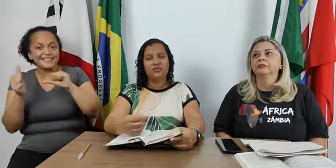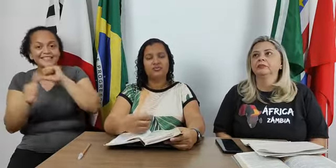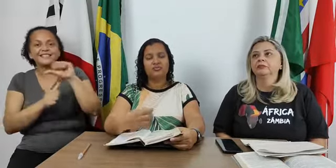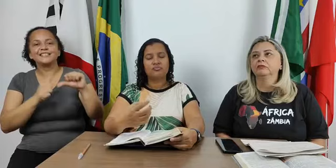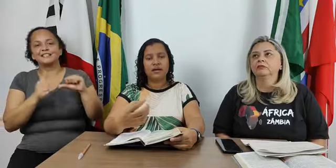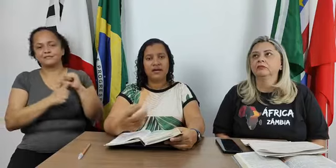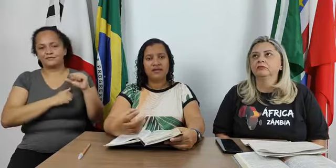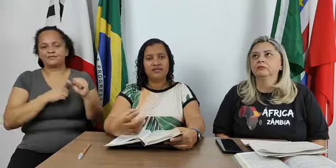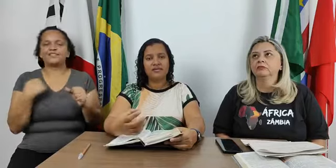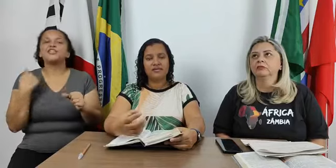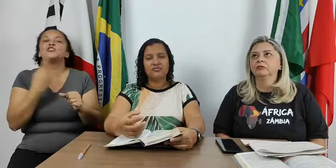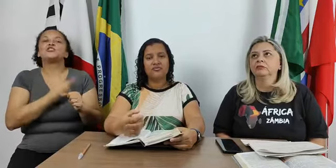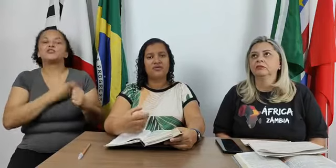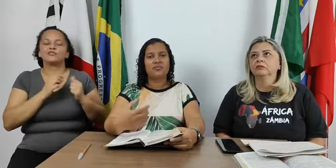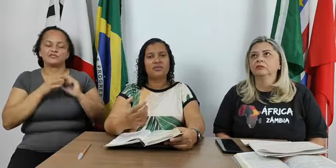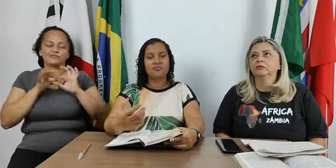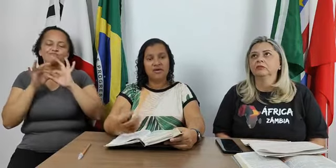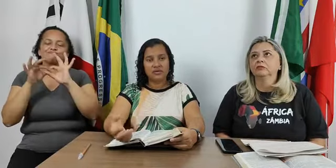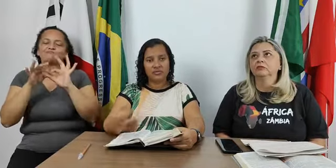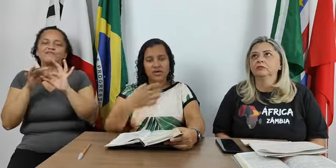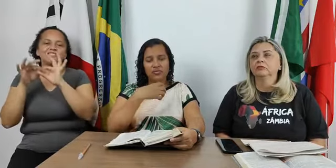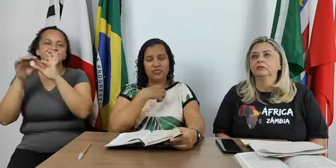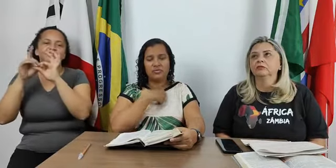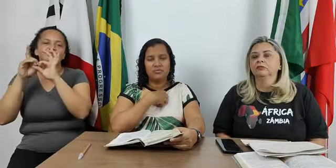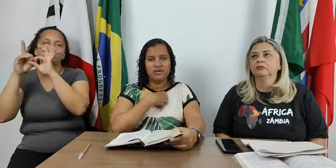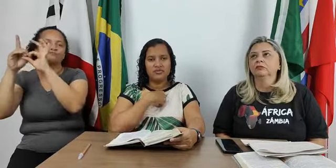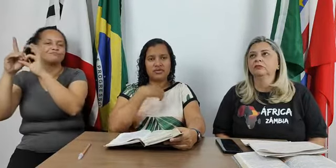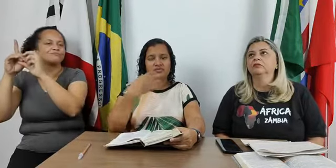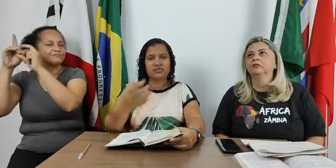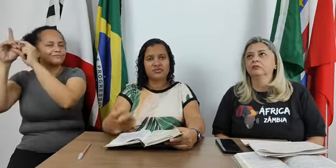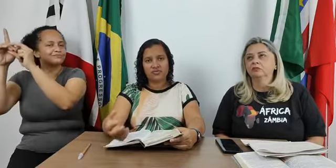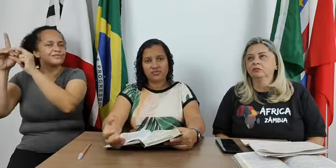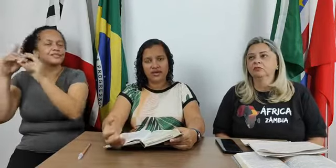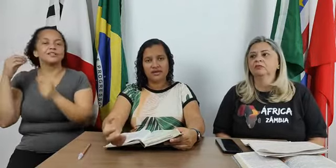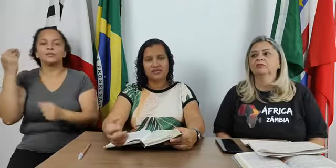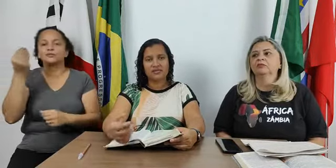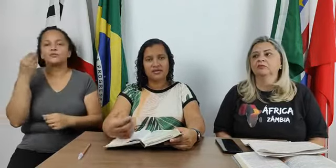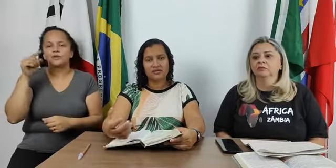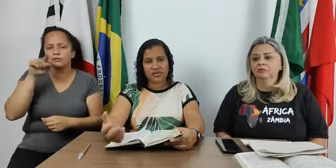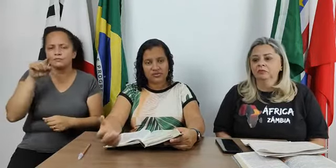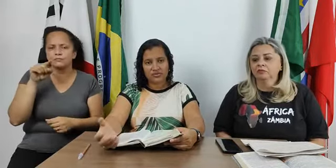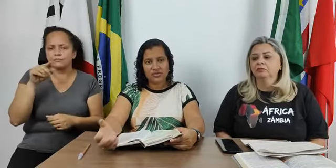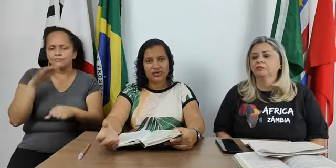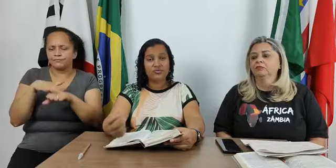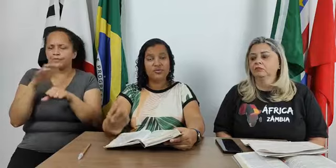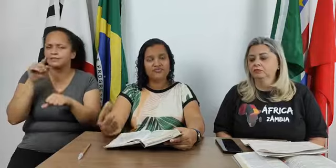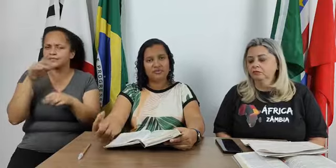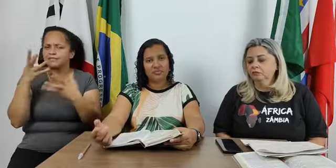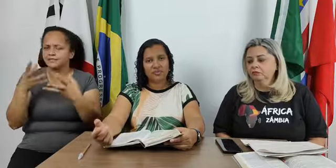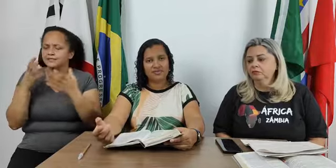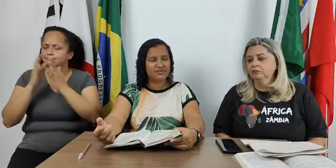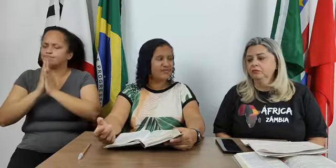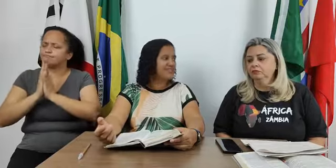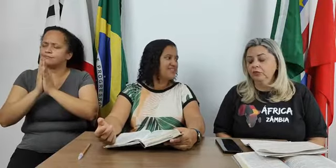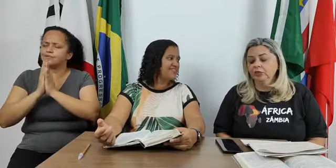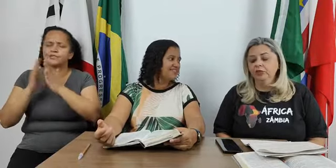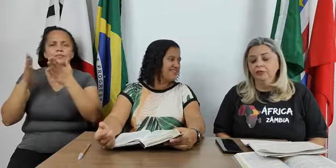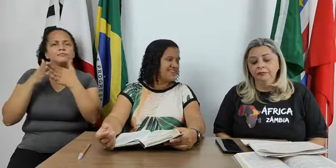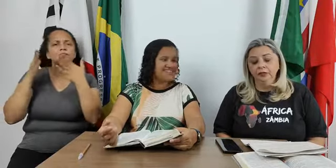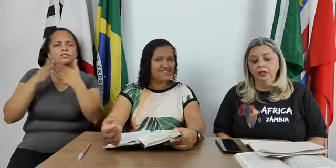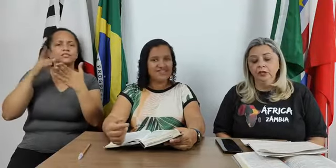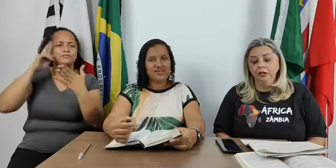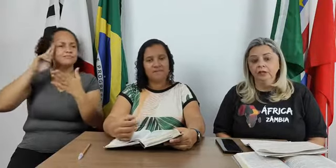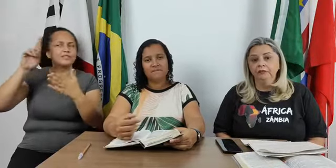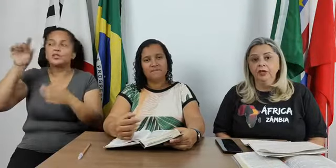Pai. Quanto mais você abrir mão, eu abrir mão das nossas vontades, daquilo que a gente quer, do livre-arbítrio,